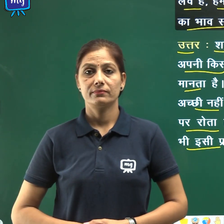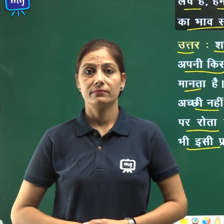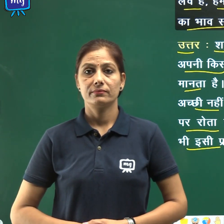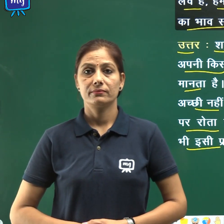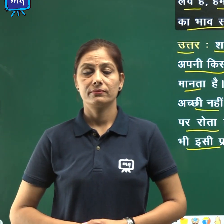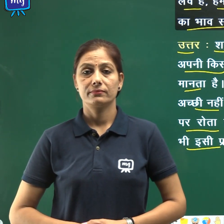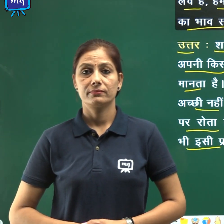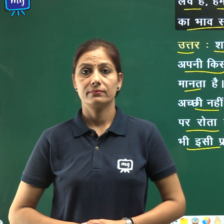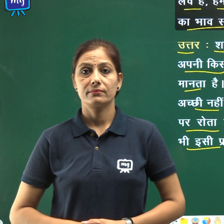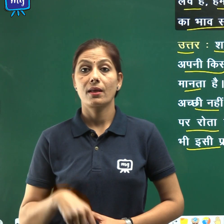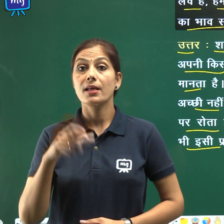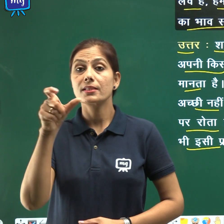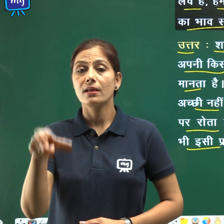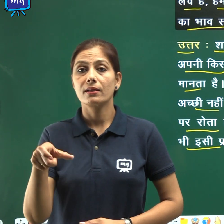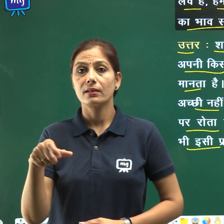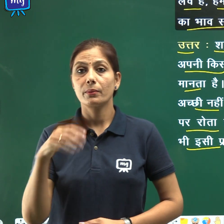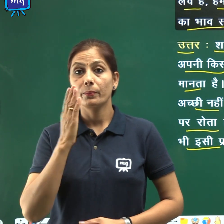शायर की गलती बताती है,